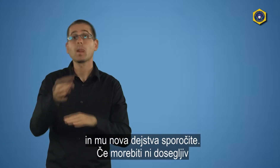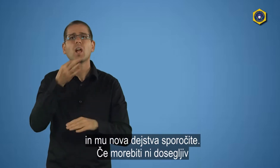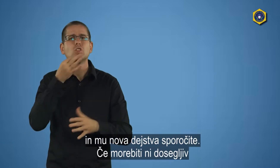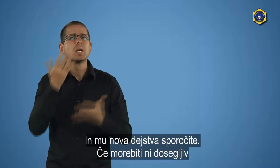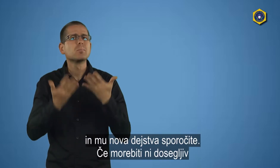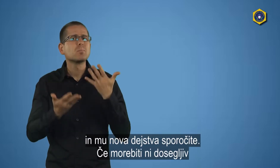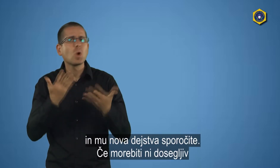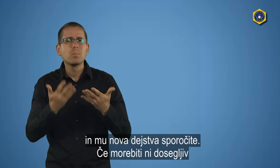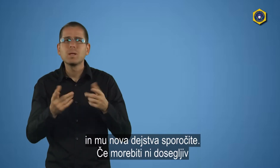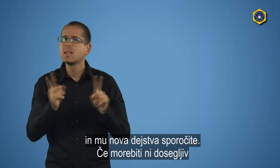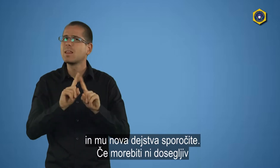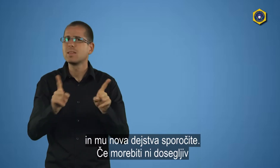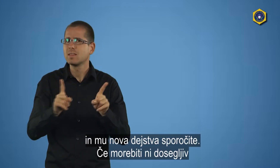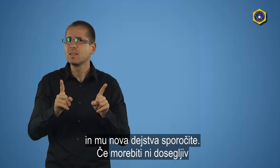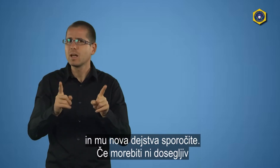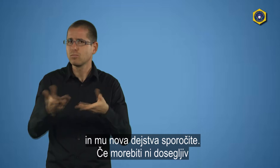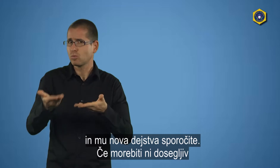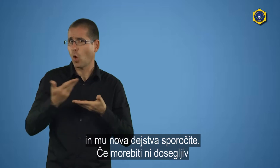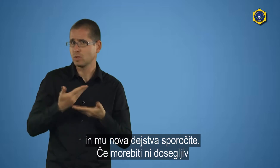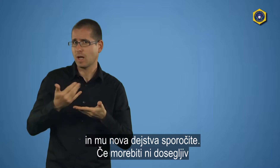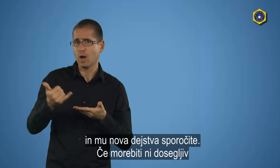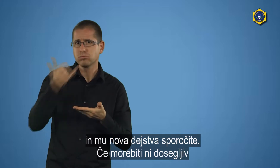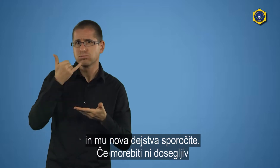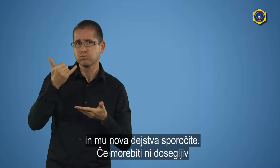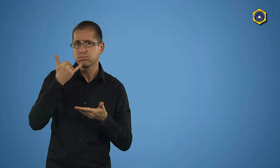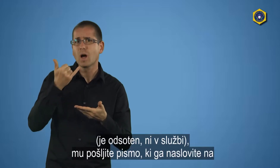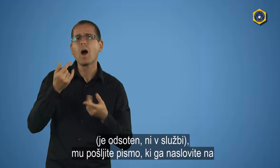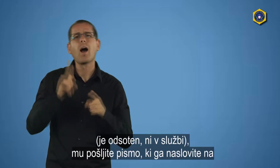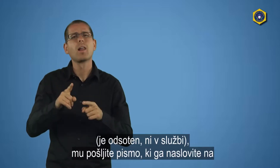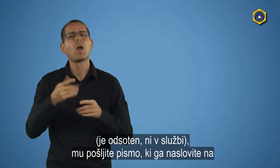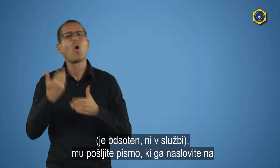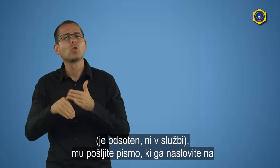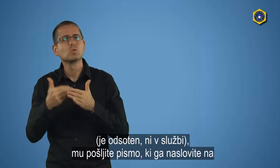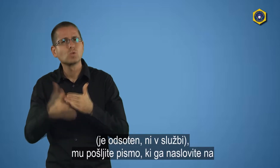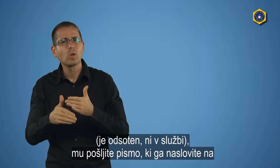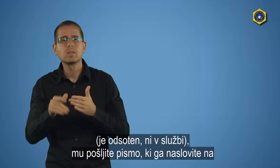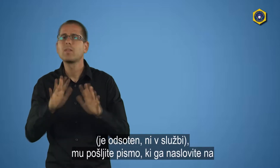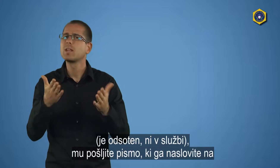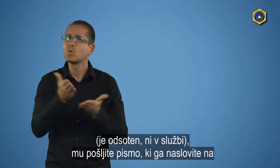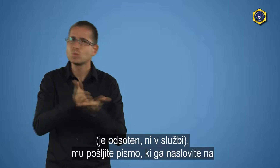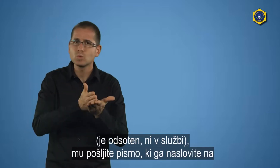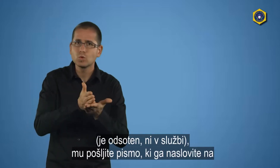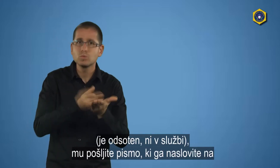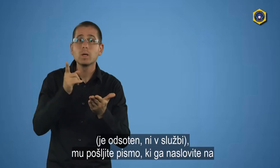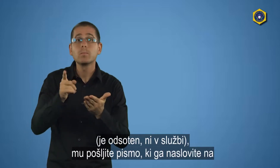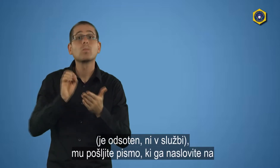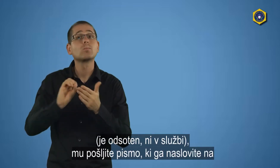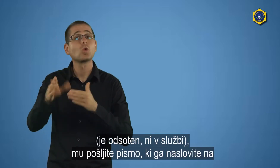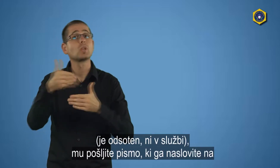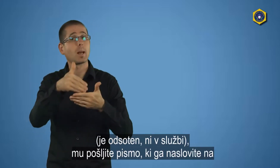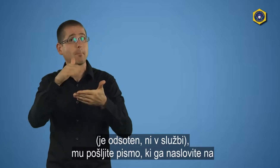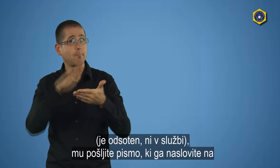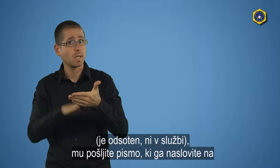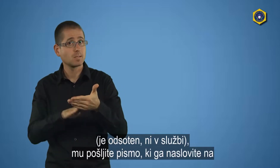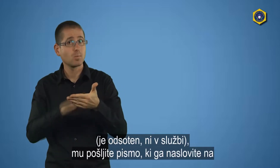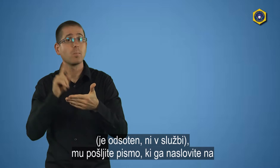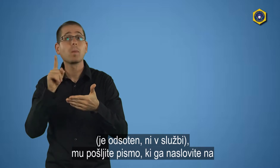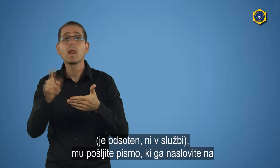Če morebiti ni dosegljiv, je odsoten, ni v službi, mu pošljite pismo, ki ga naslovite na njegovo